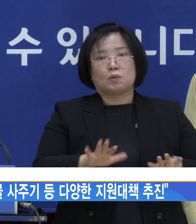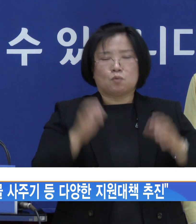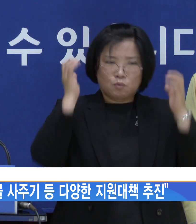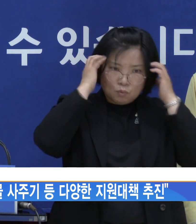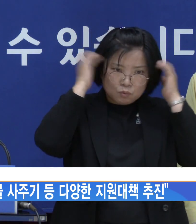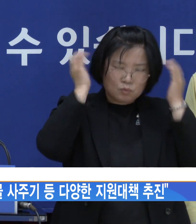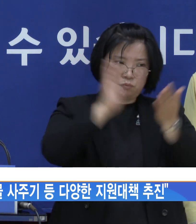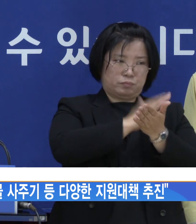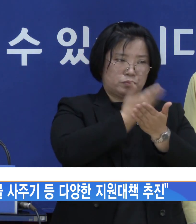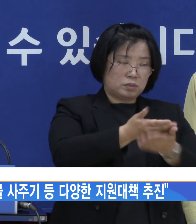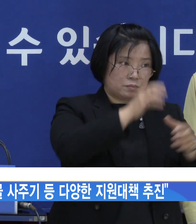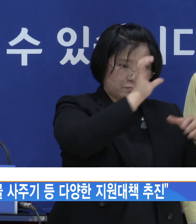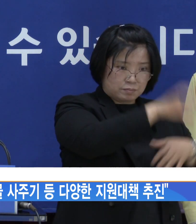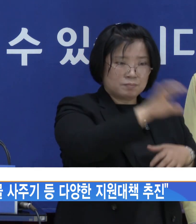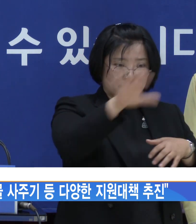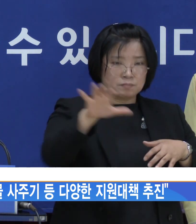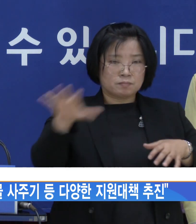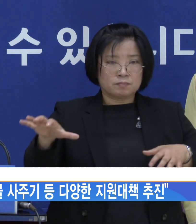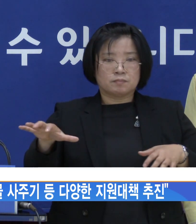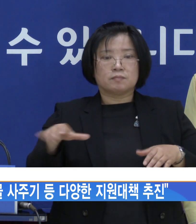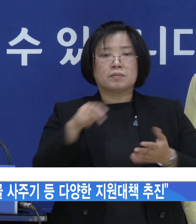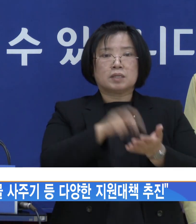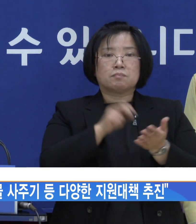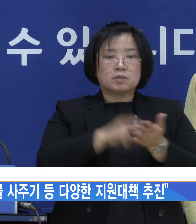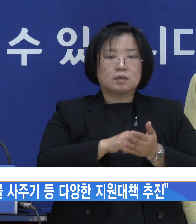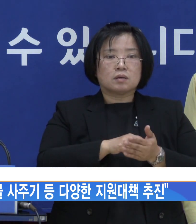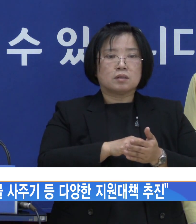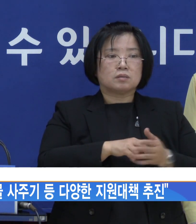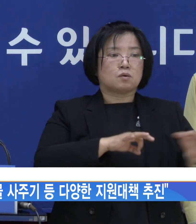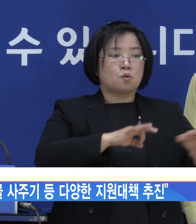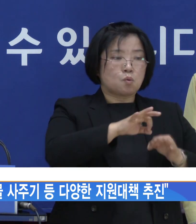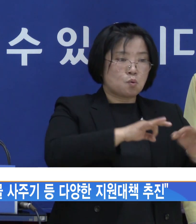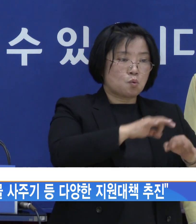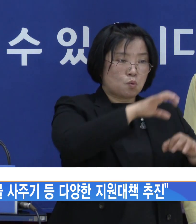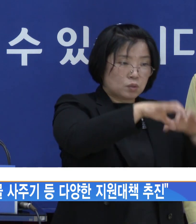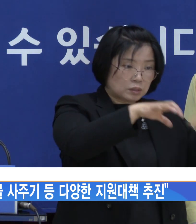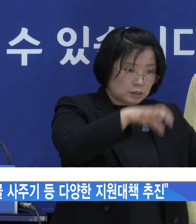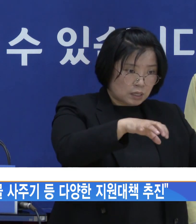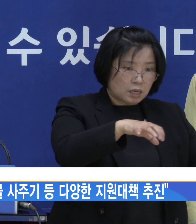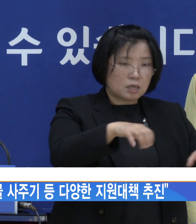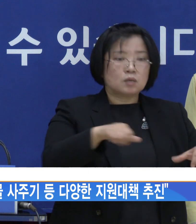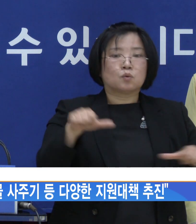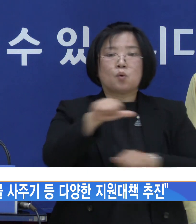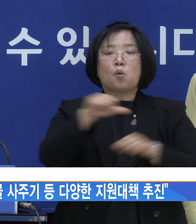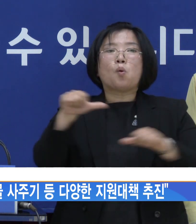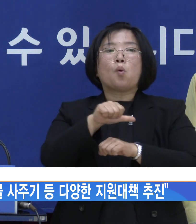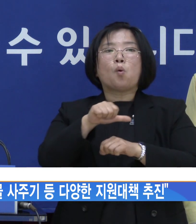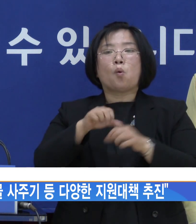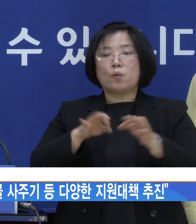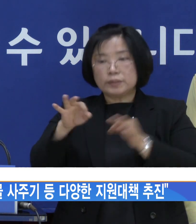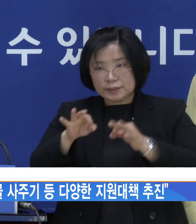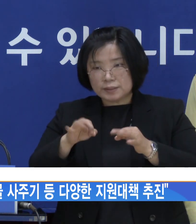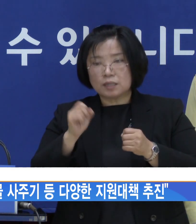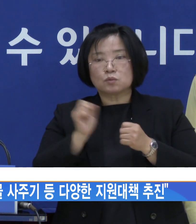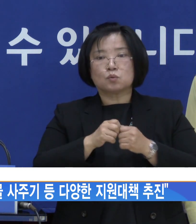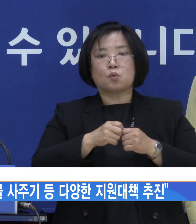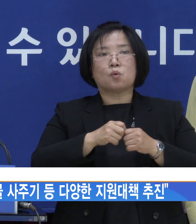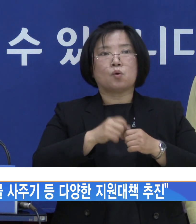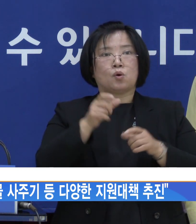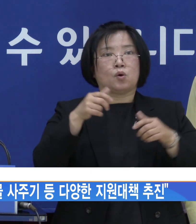고통분담 차원에서 공공건물과 재래시장 임대료, 상하수도 요금, 농기계 임대료